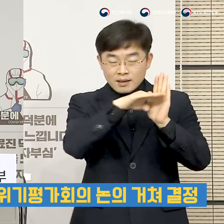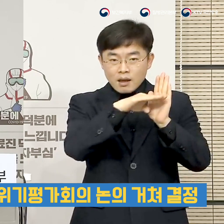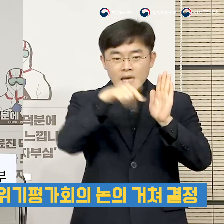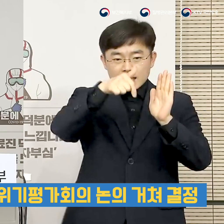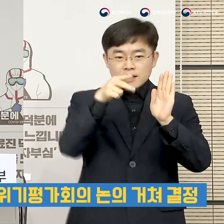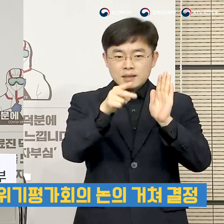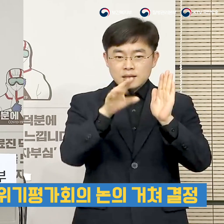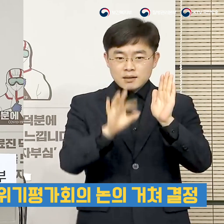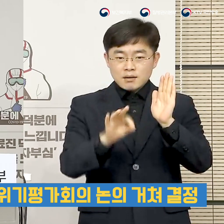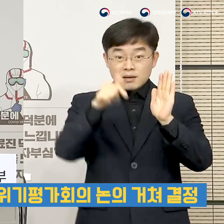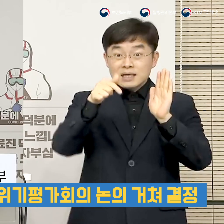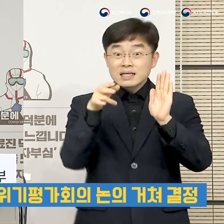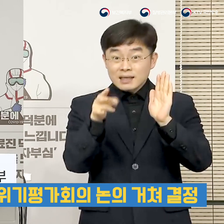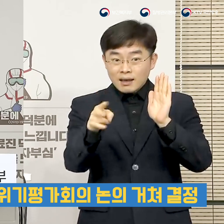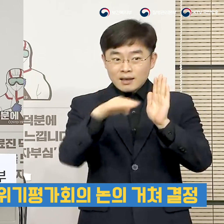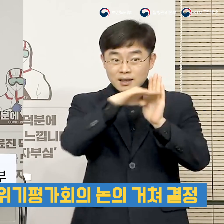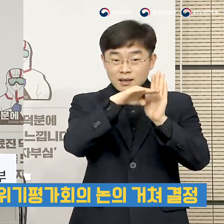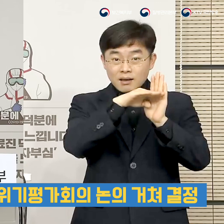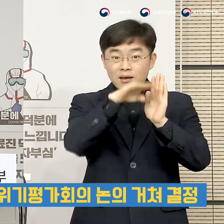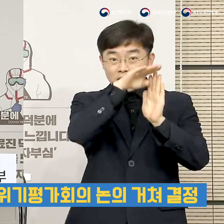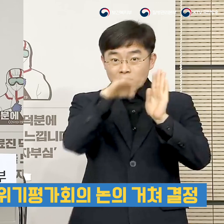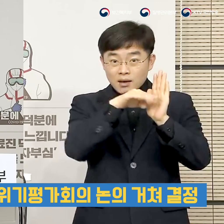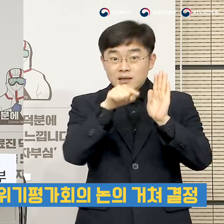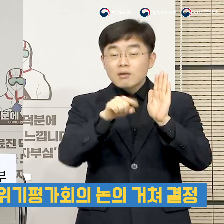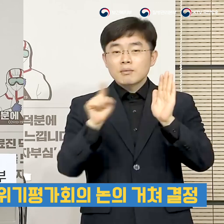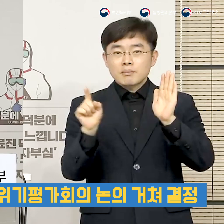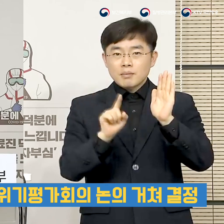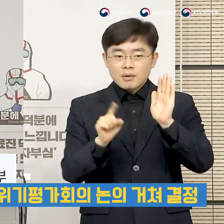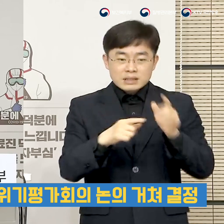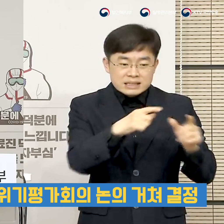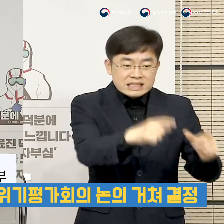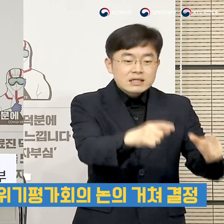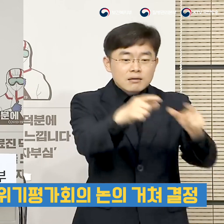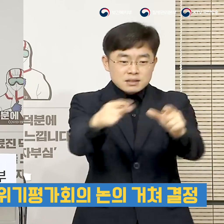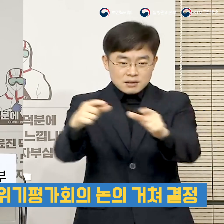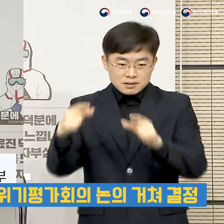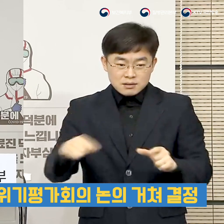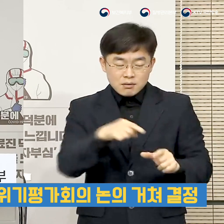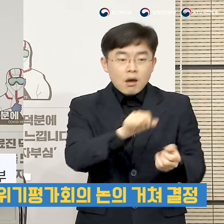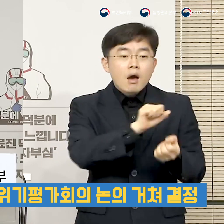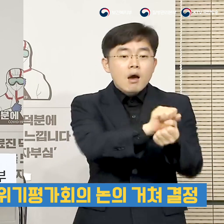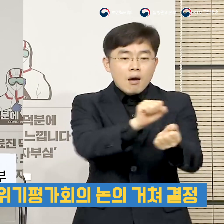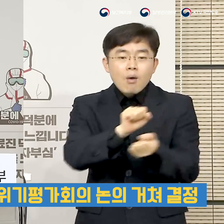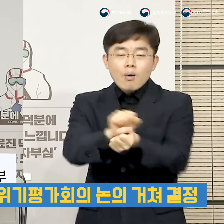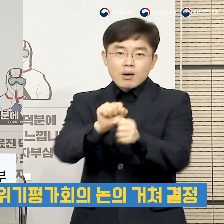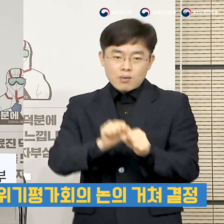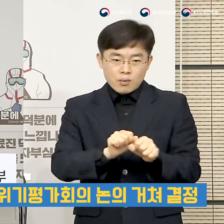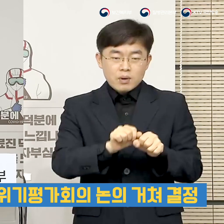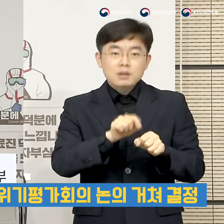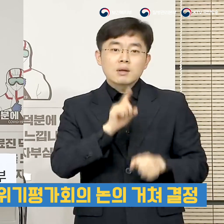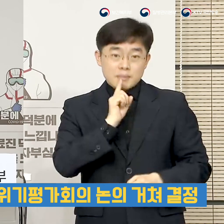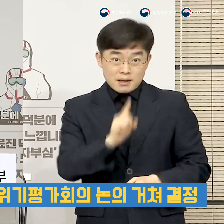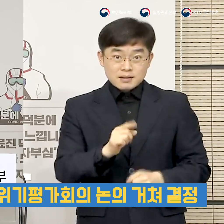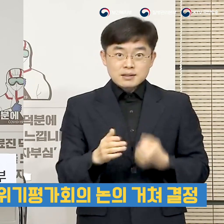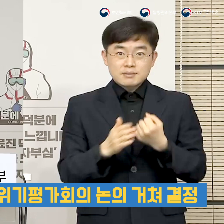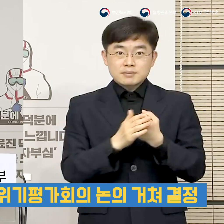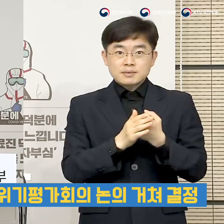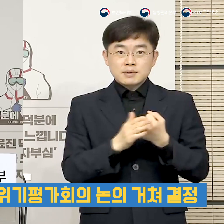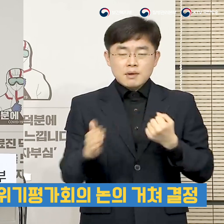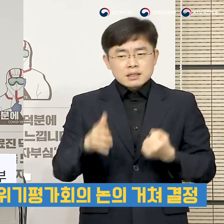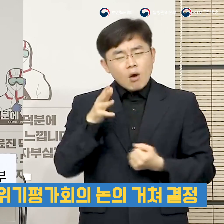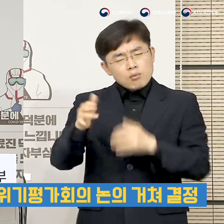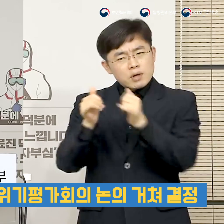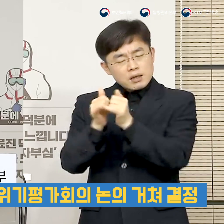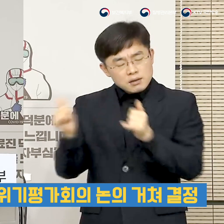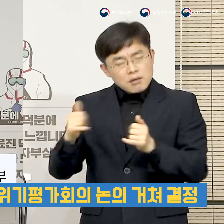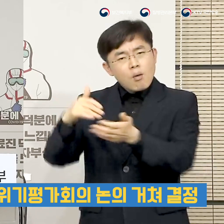상황이라서 현재의 상황이 어느 정도에 해당되는지에 대해서는 관련 그 전문가들의 그